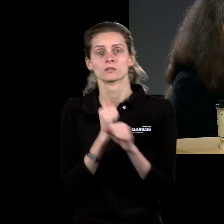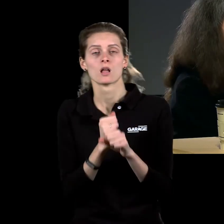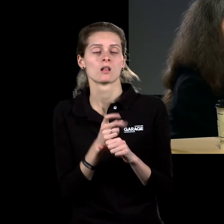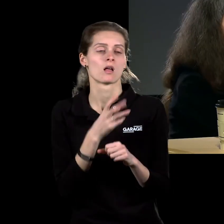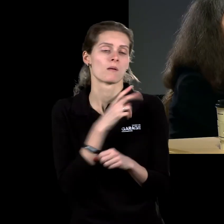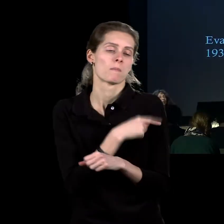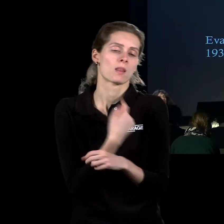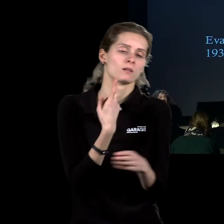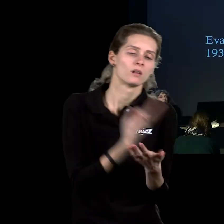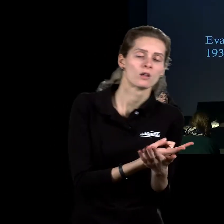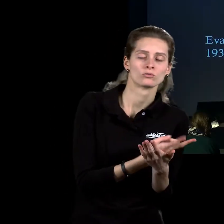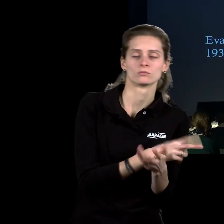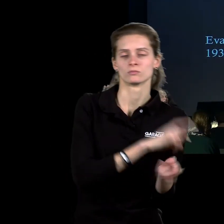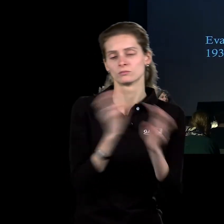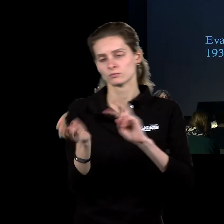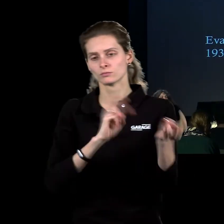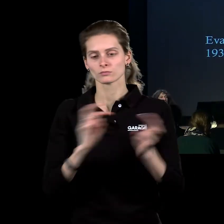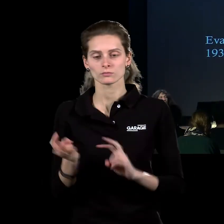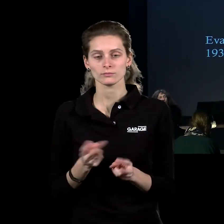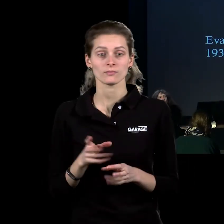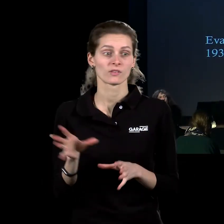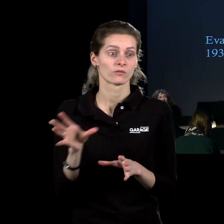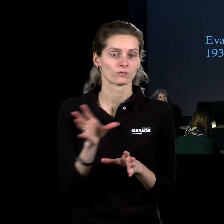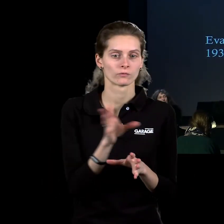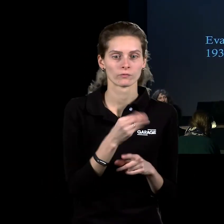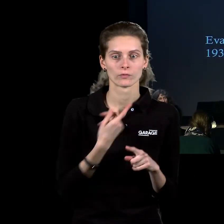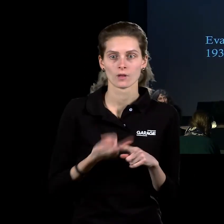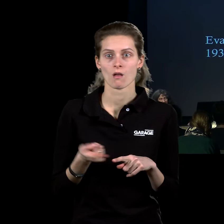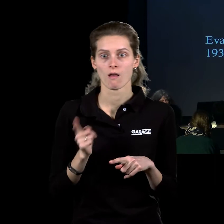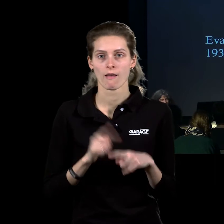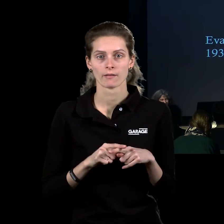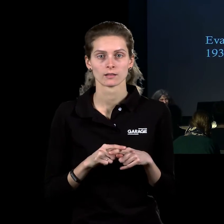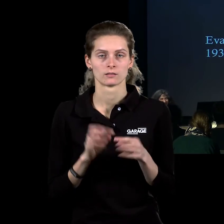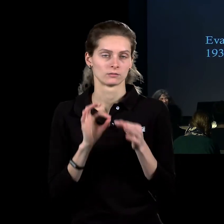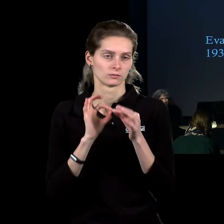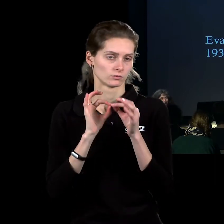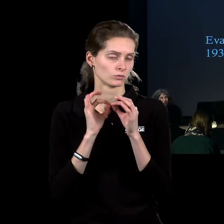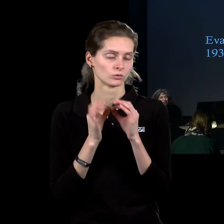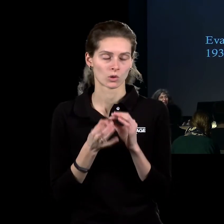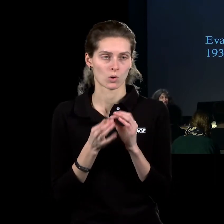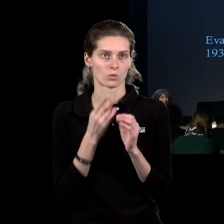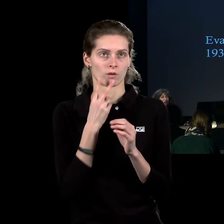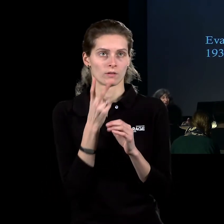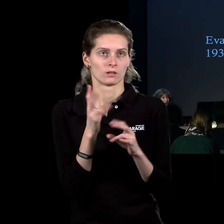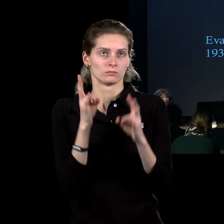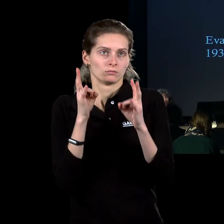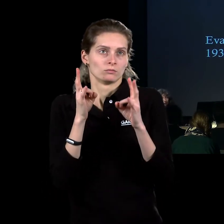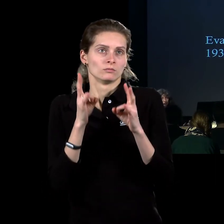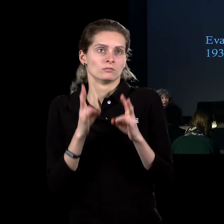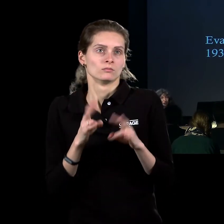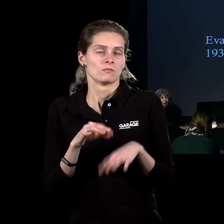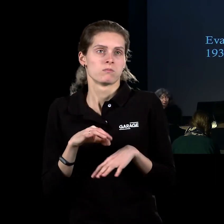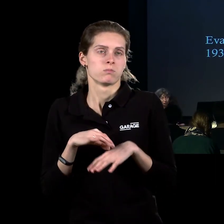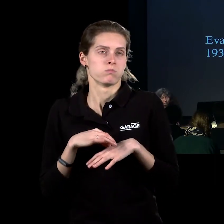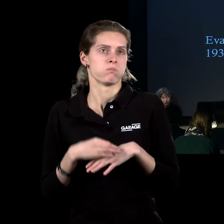больницами. Вот. И, как бы, вот, зная это все, очень сложно не видеть трагичность в ее работах, не вчитывать